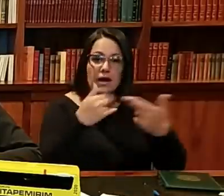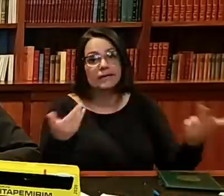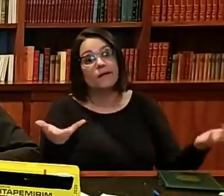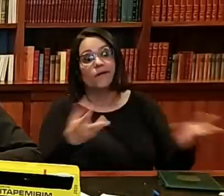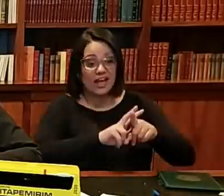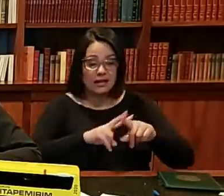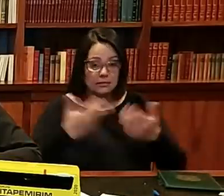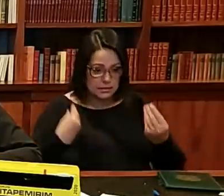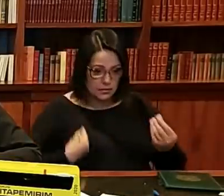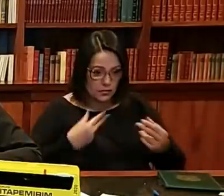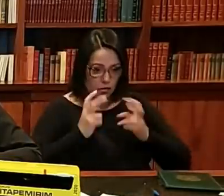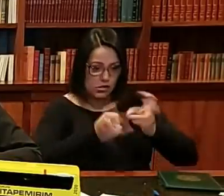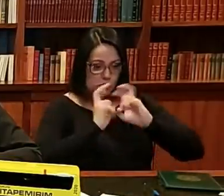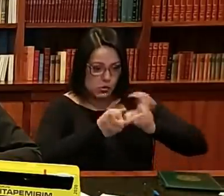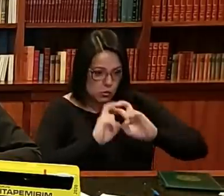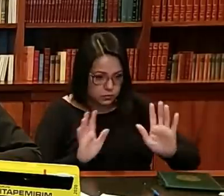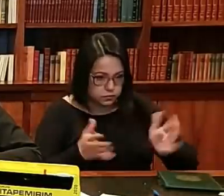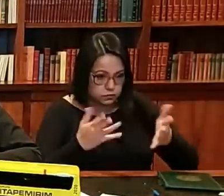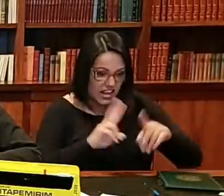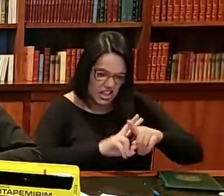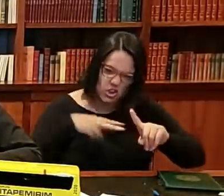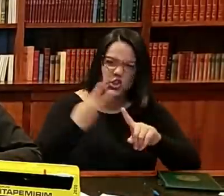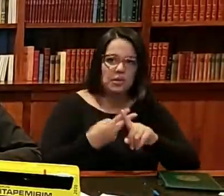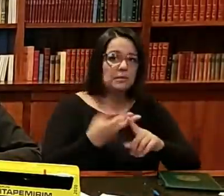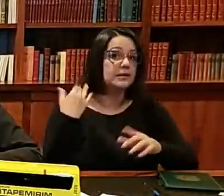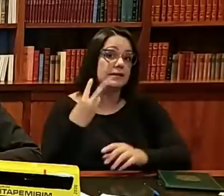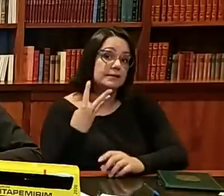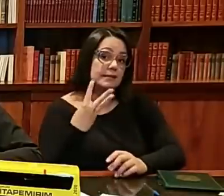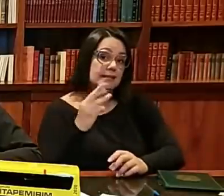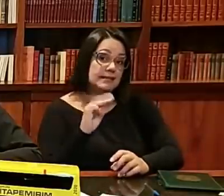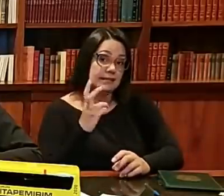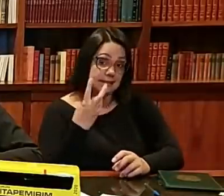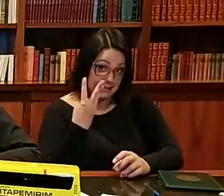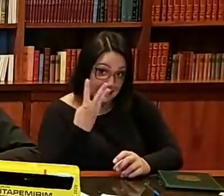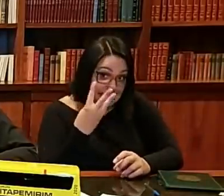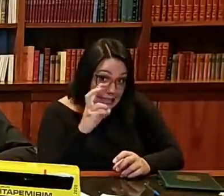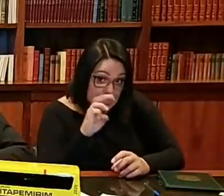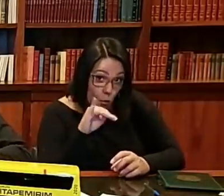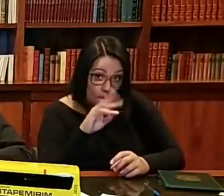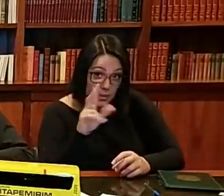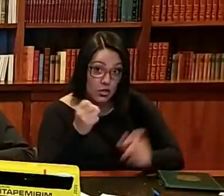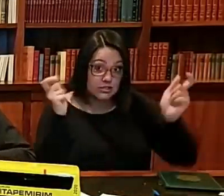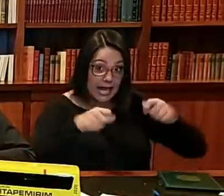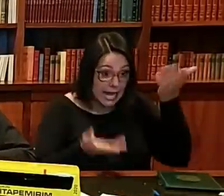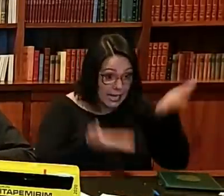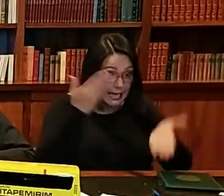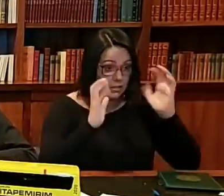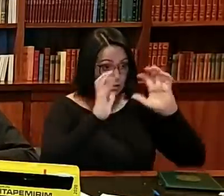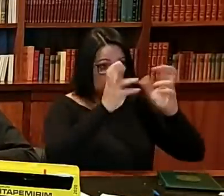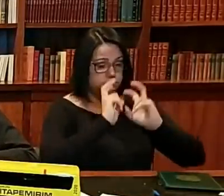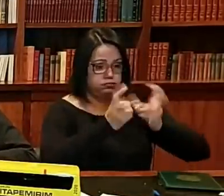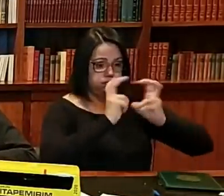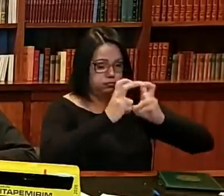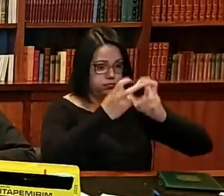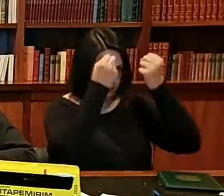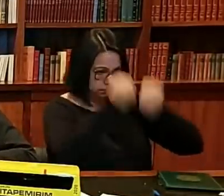da ferrovia. Ela sai nesses 5 anos de 35 milhões de toneladas de capacidade para 75 milhões de toneladas de capacidade. E 1 bilhão